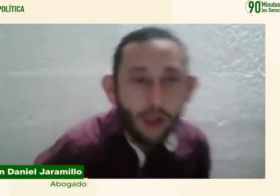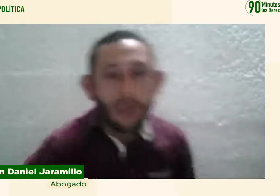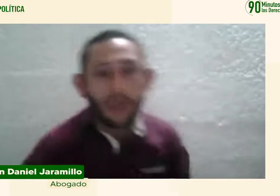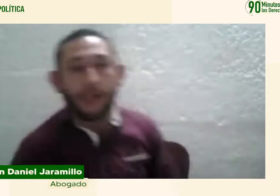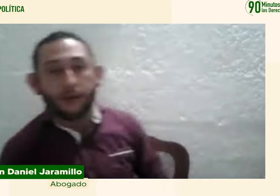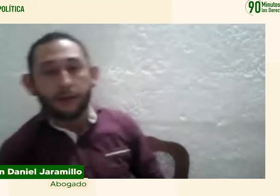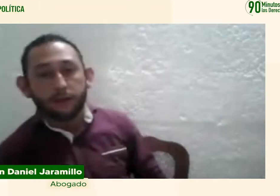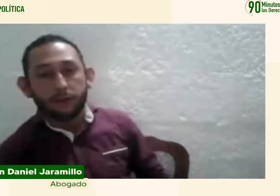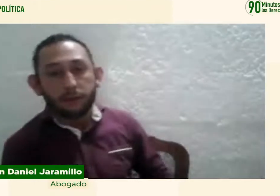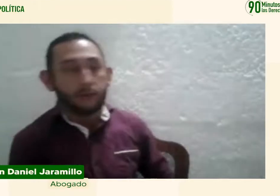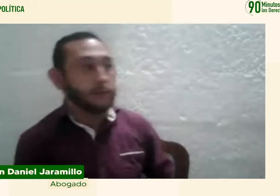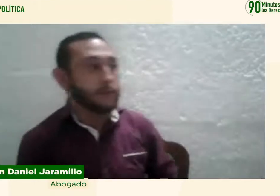gracias